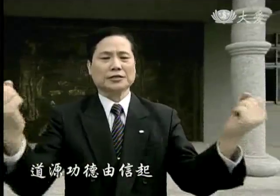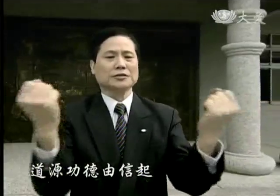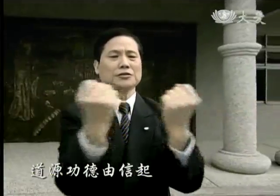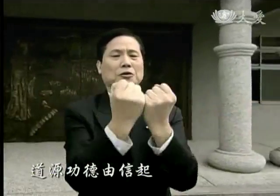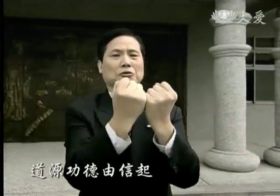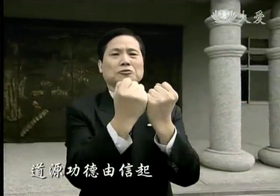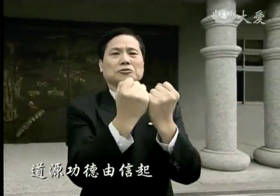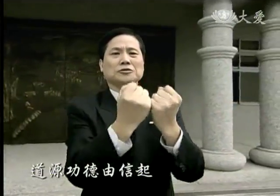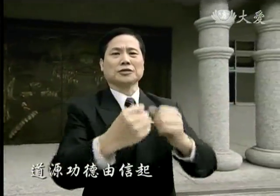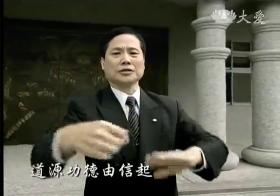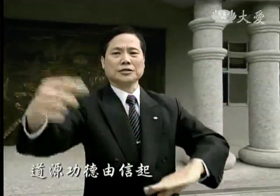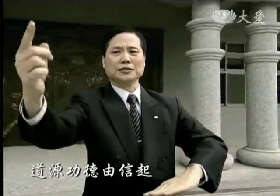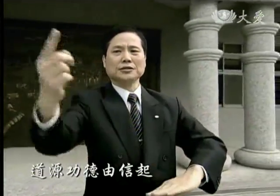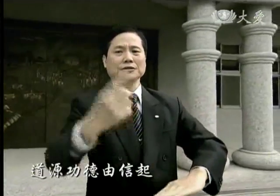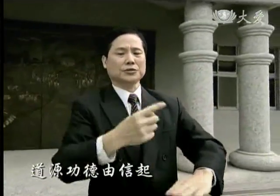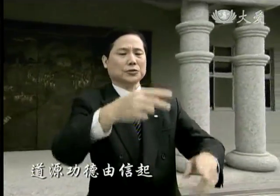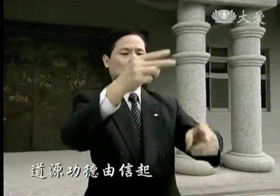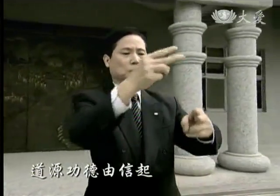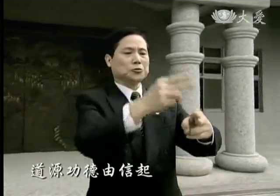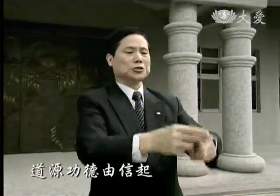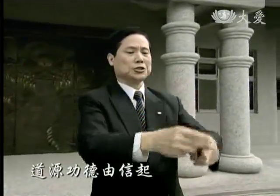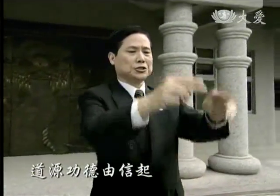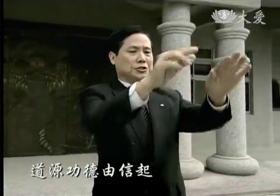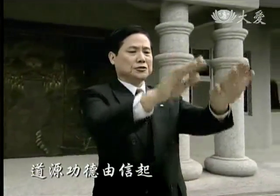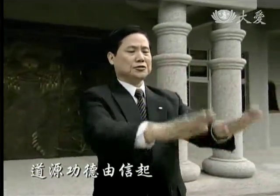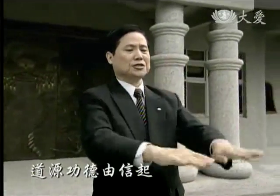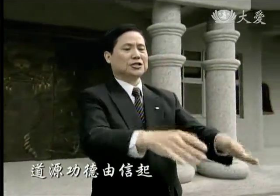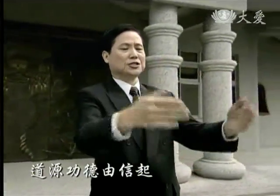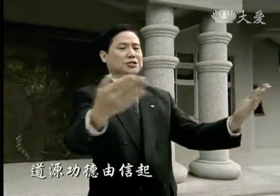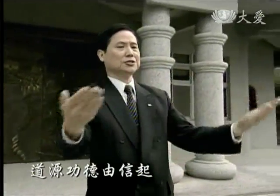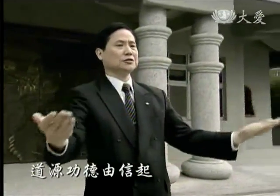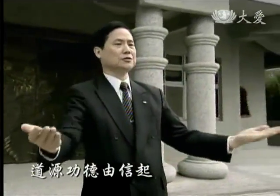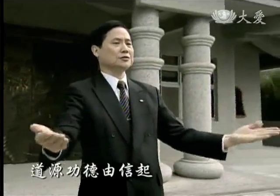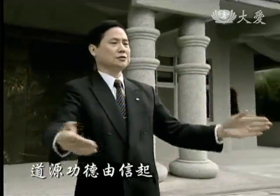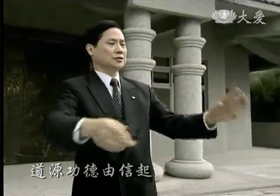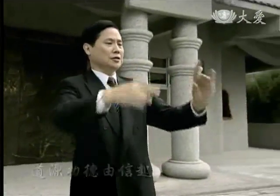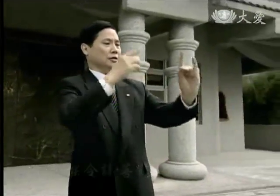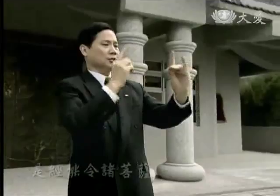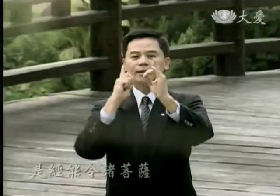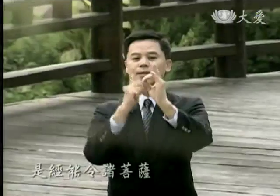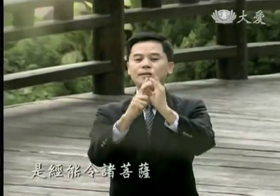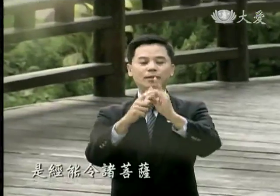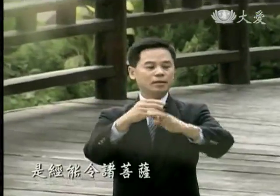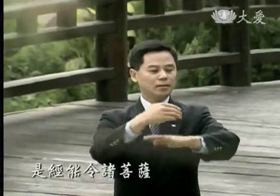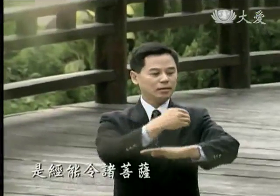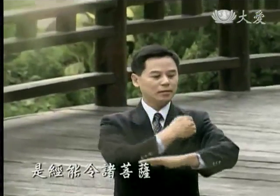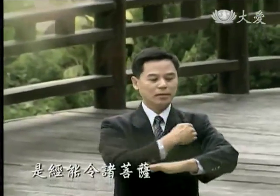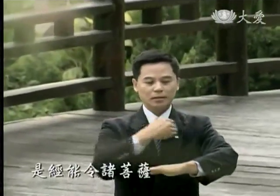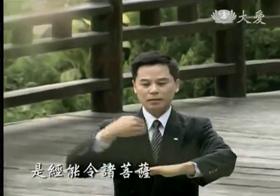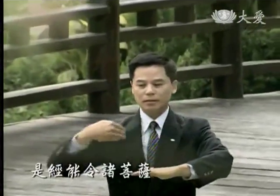源功德由信起，十尽